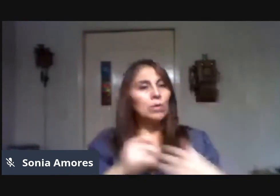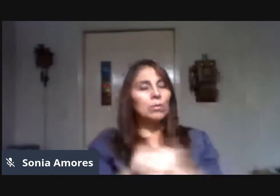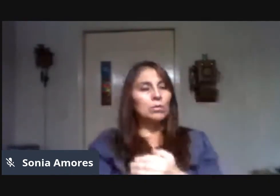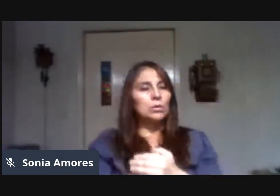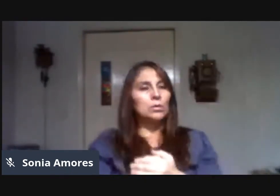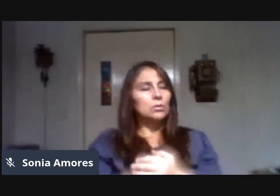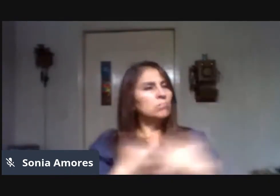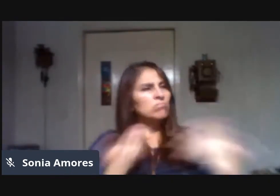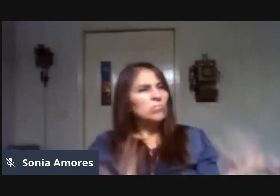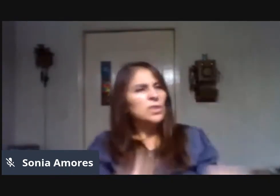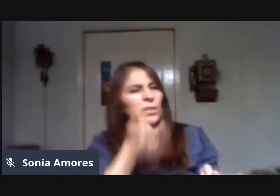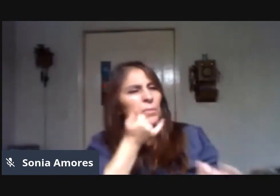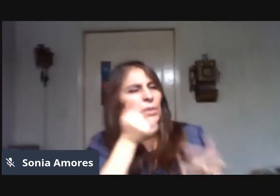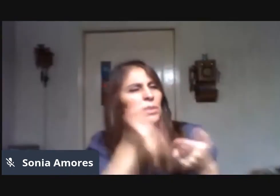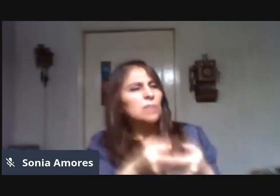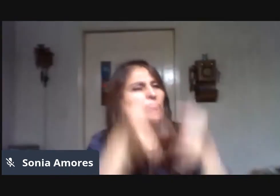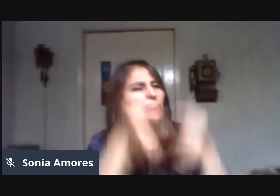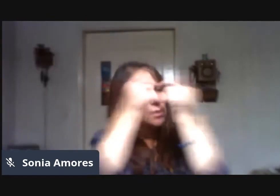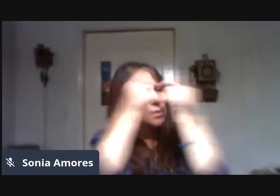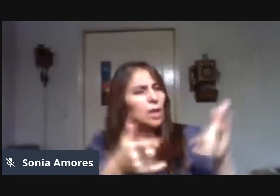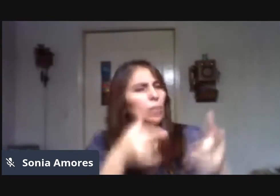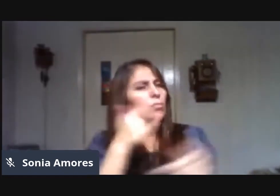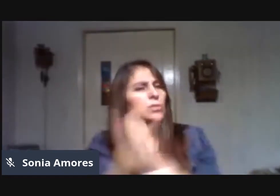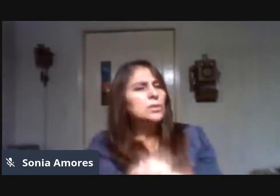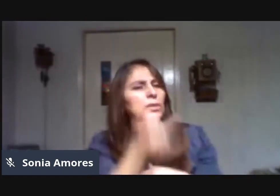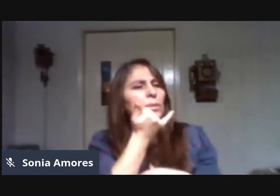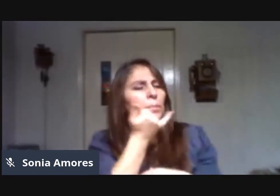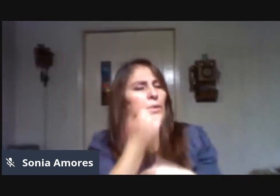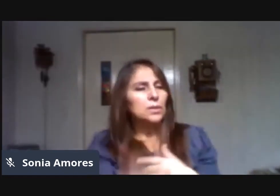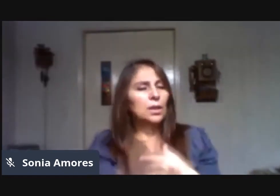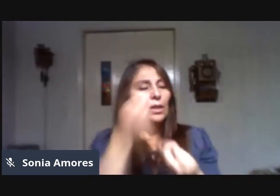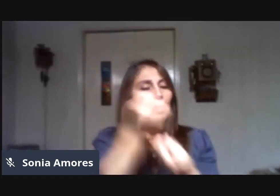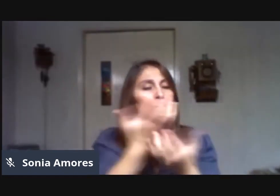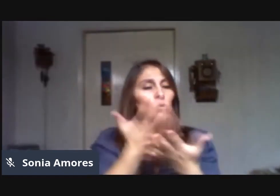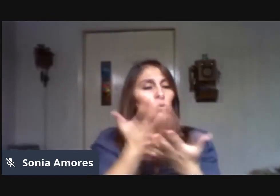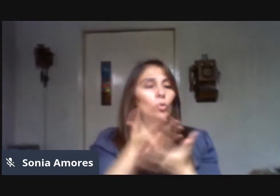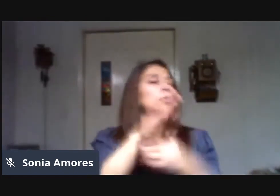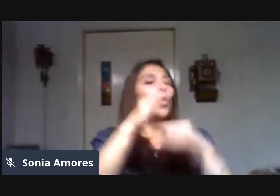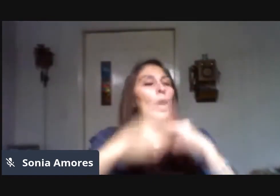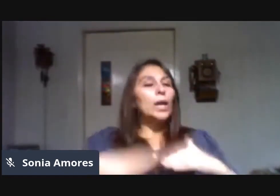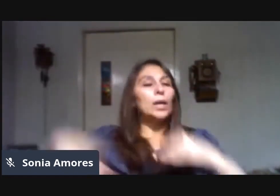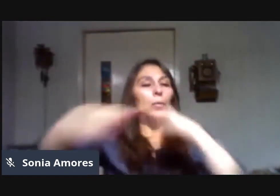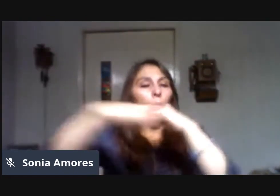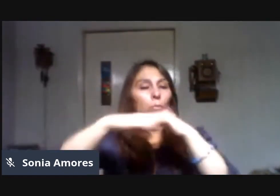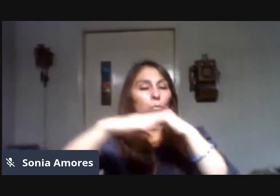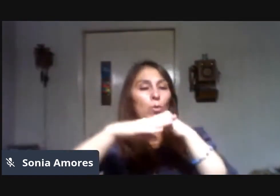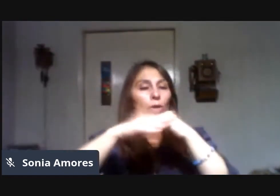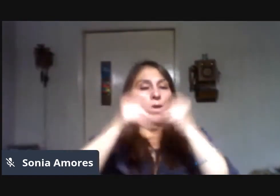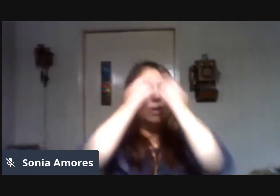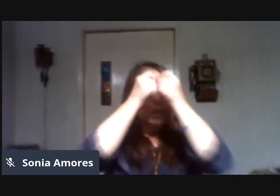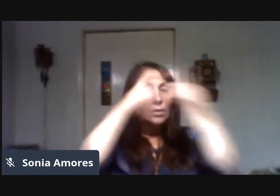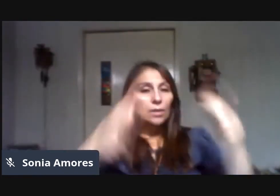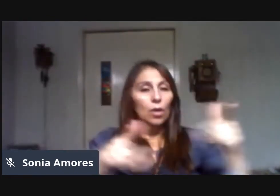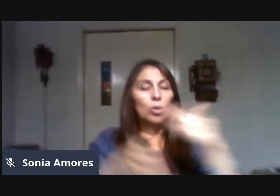interpelar el Estado, este Estado, la estructura hegemónica del Estado, que nos mantiene en una sin